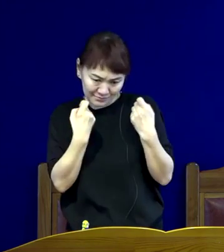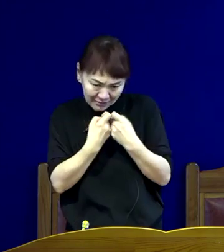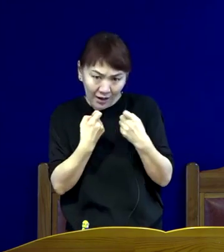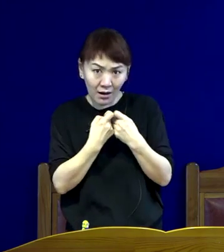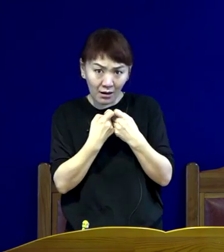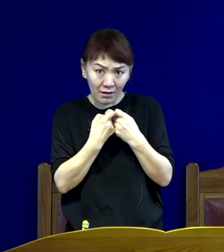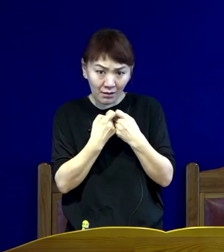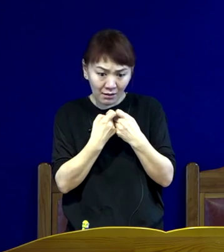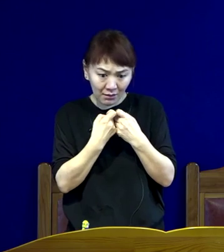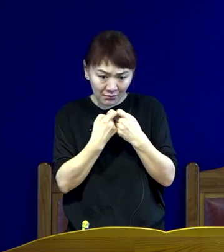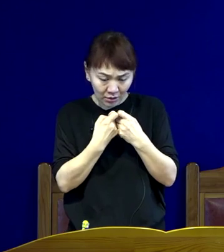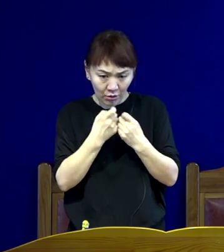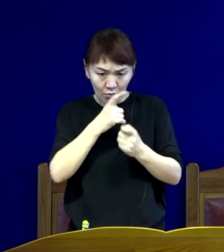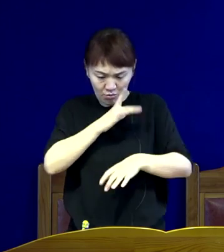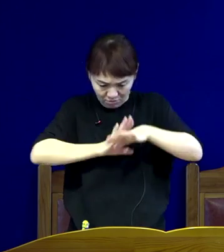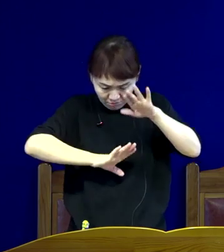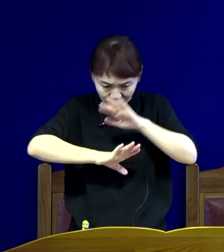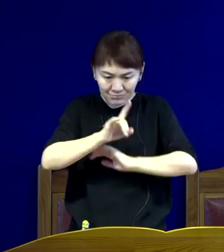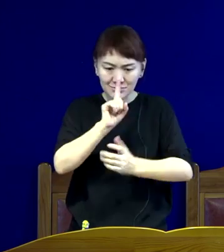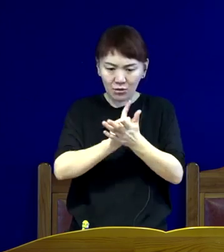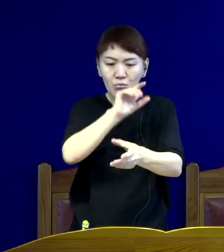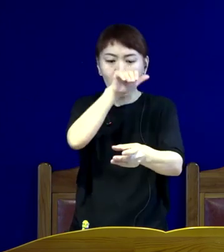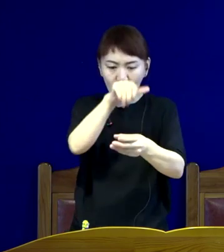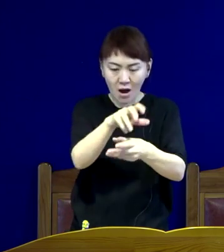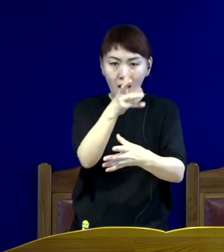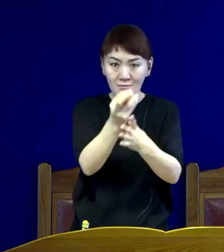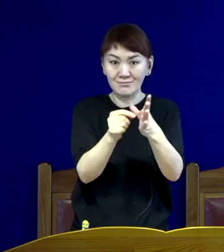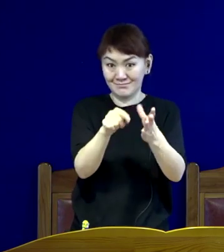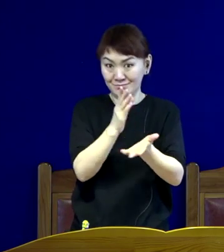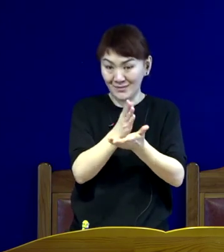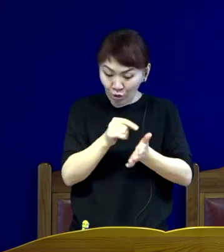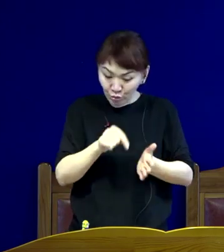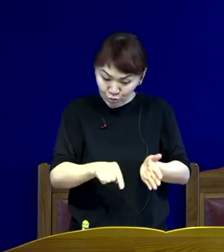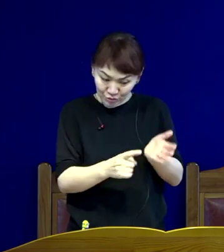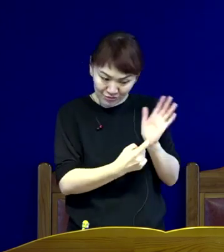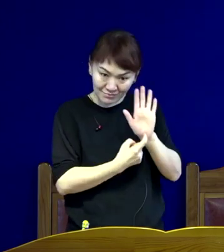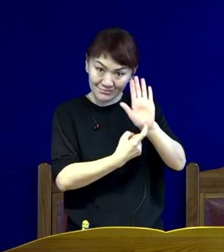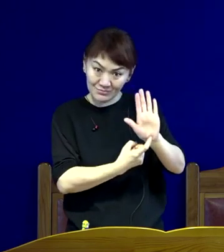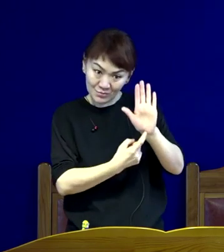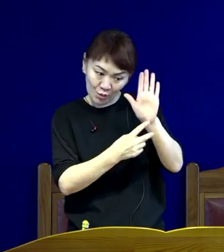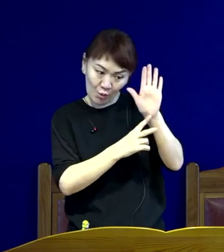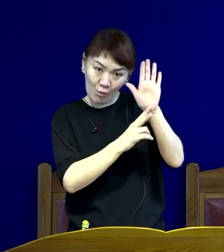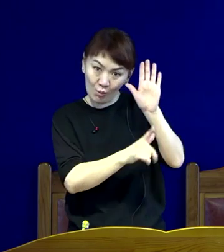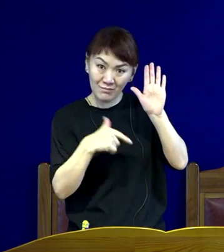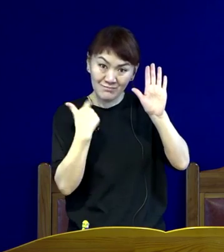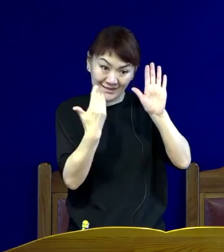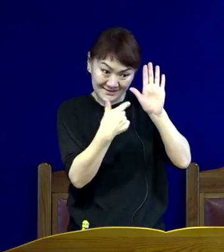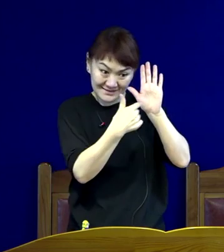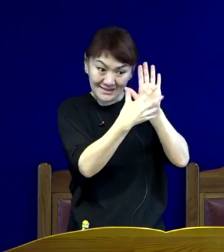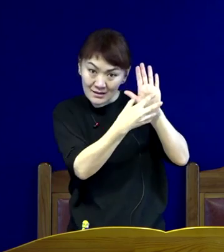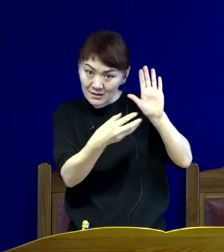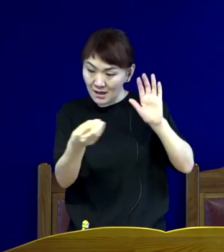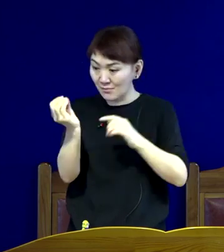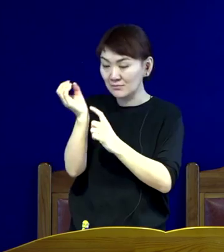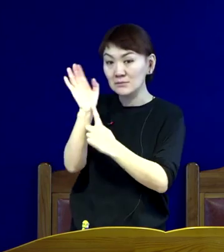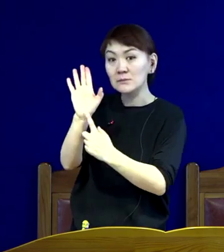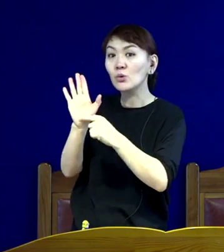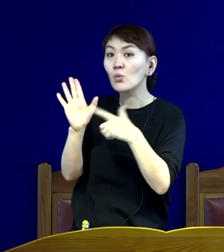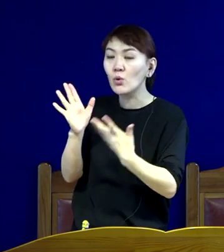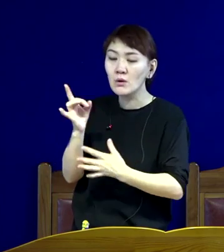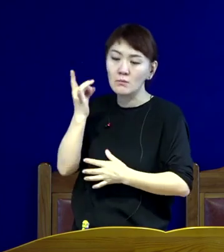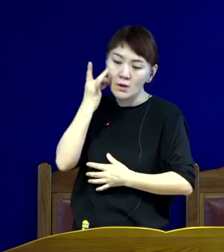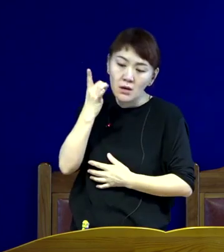그래서 오늘 읽었던 내용을 통해서 남자와 여자 이 부부의 관계 그리고